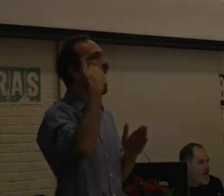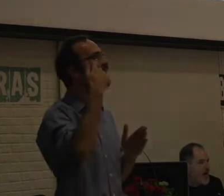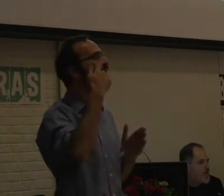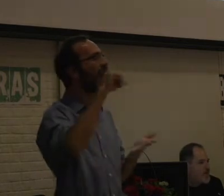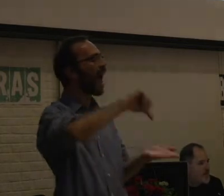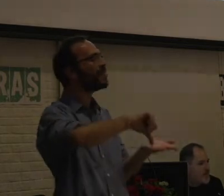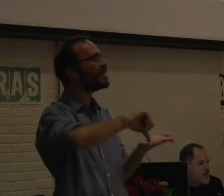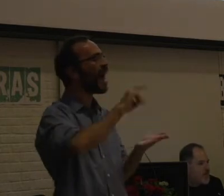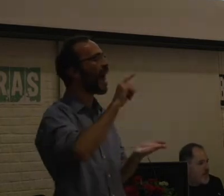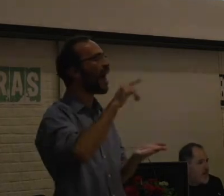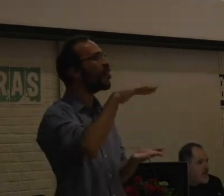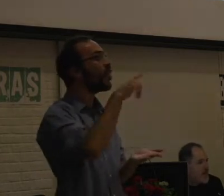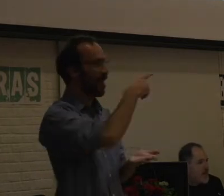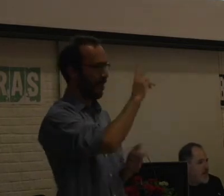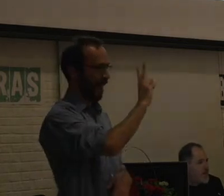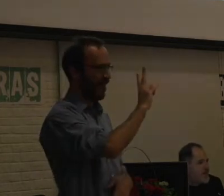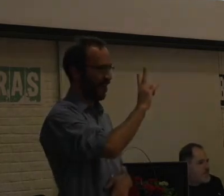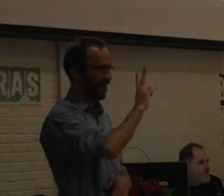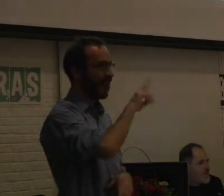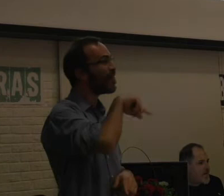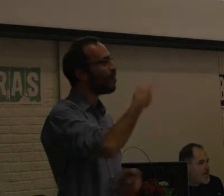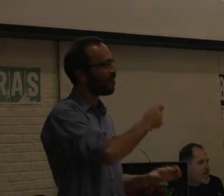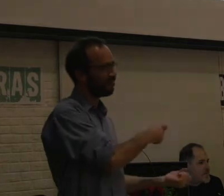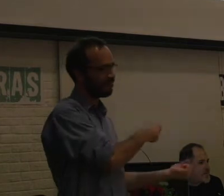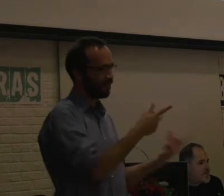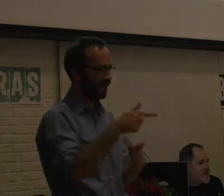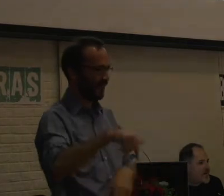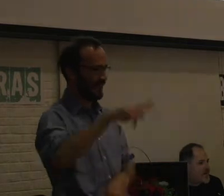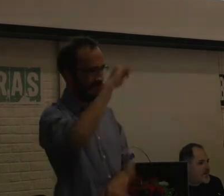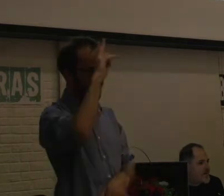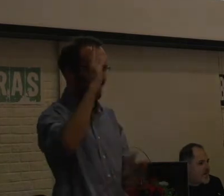a Madrid. Y, digamos, desde aquí